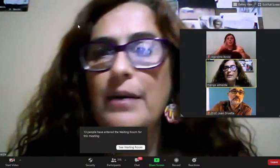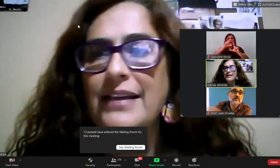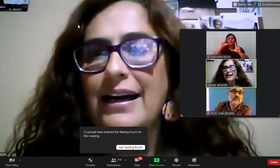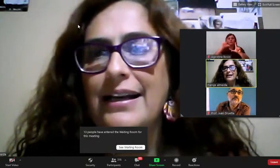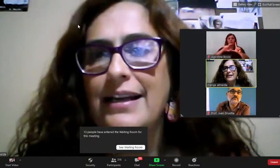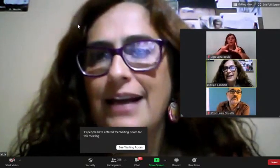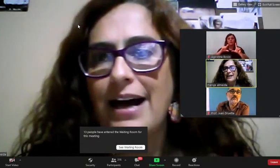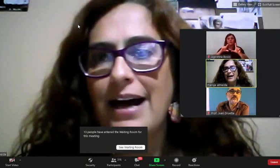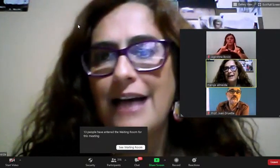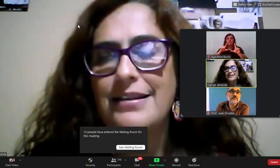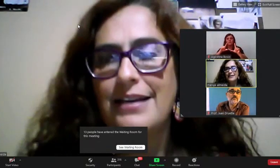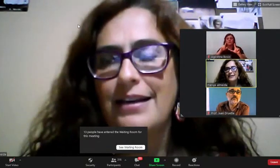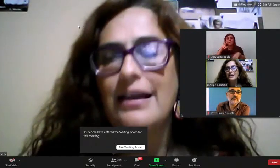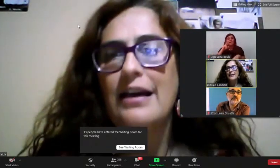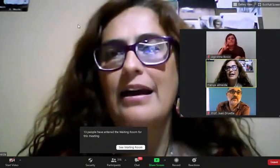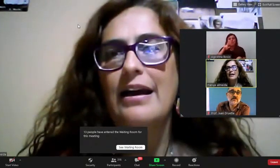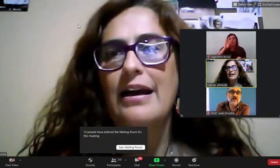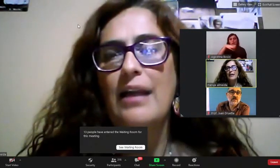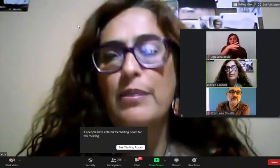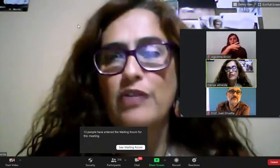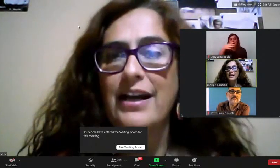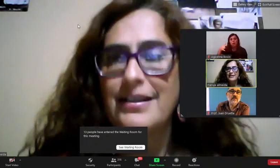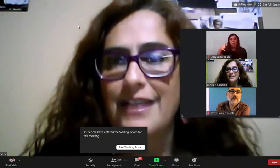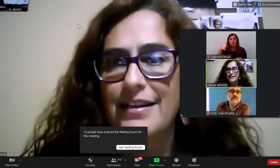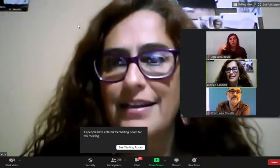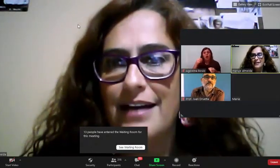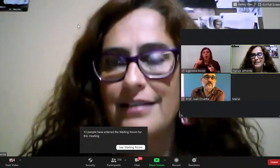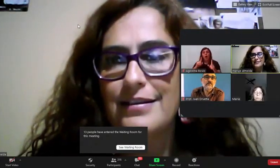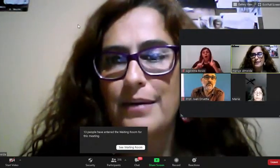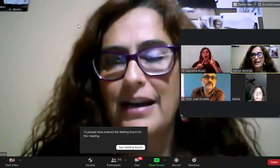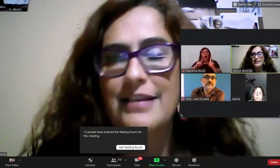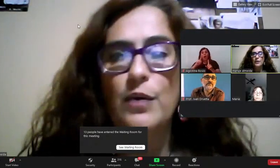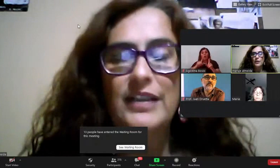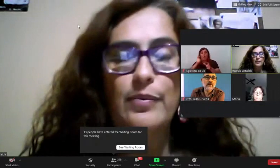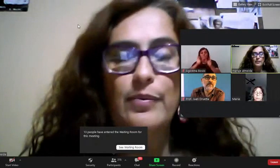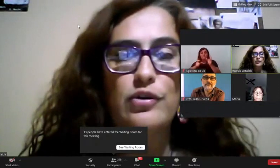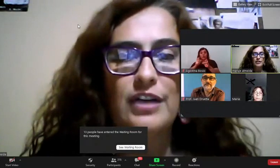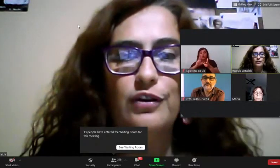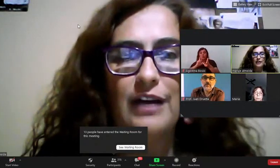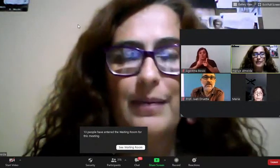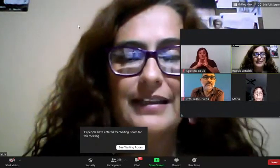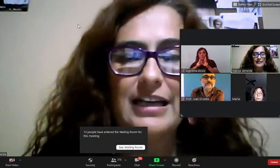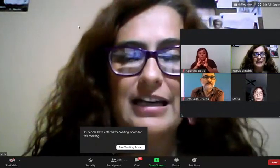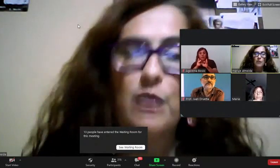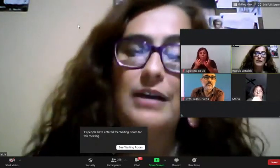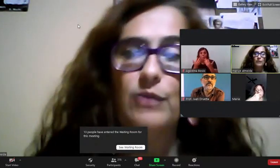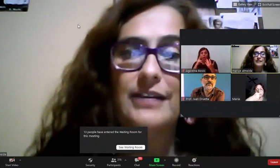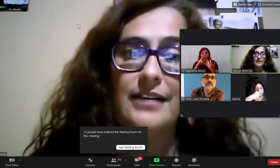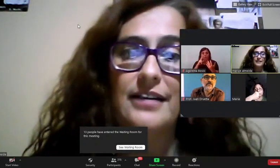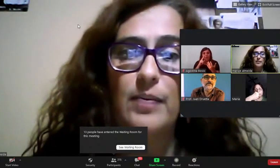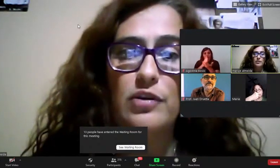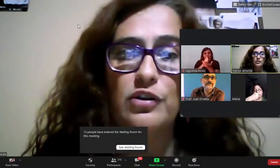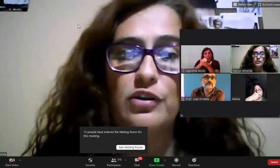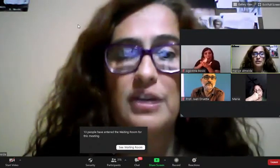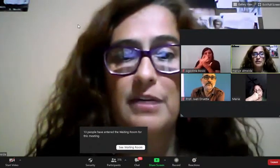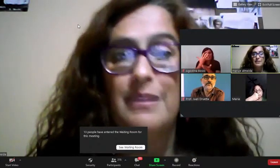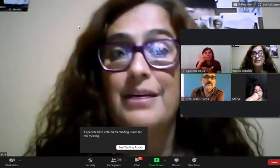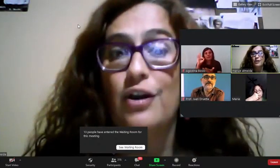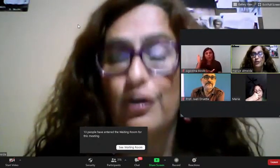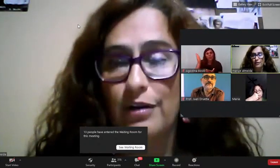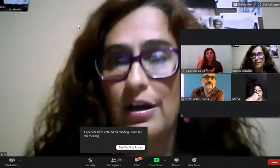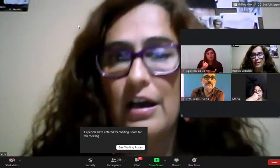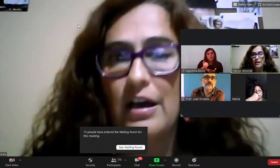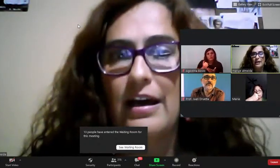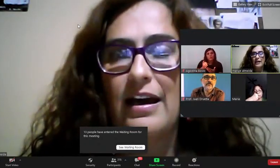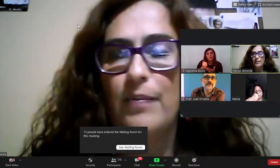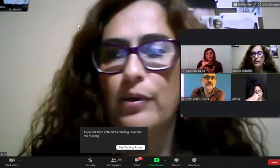ponga vista en galería, así las personas que señan se ven al 50% de las pantallas o al 33% y ven